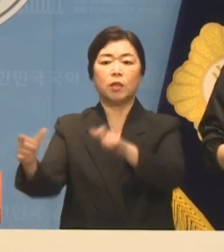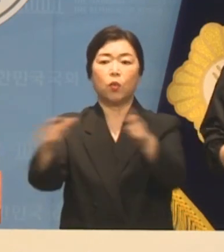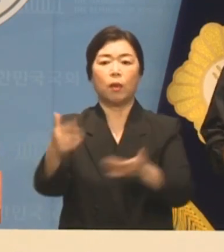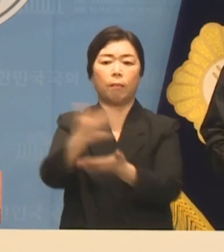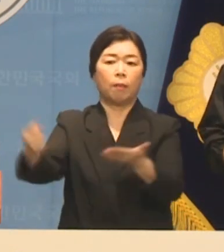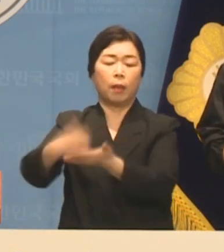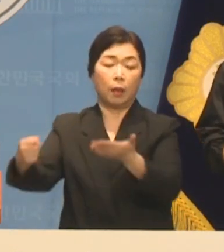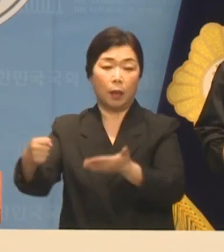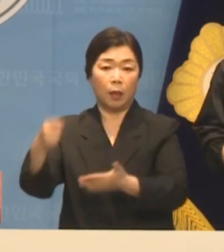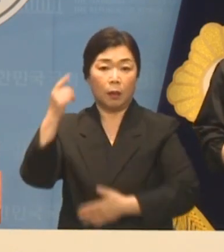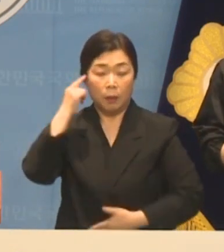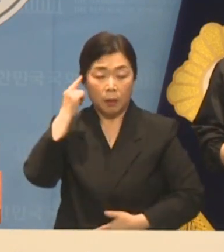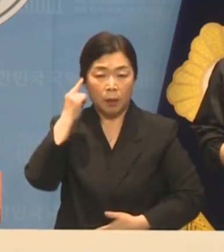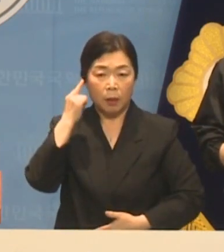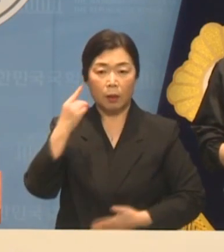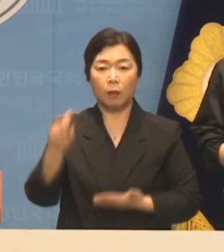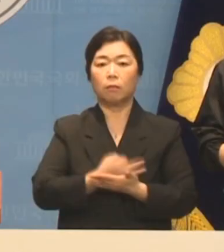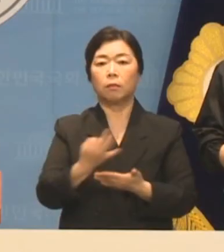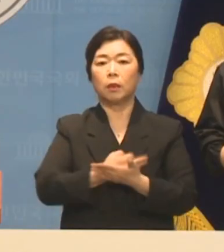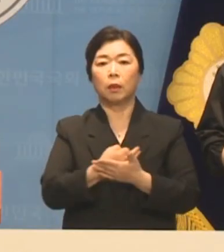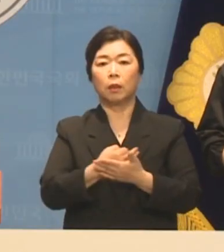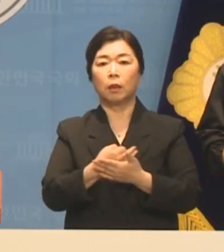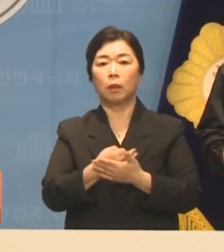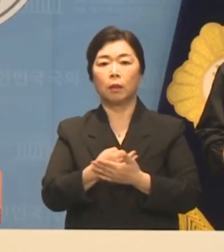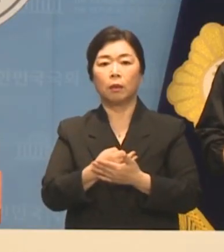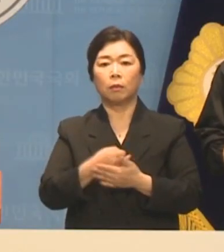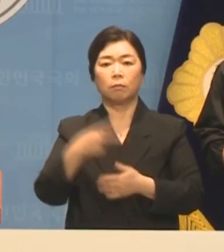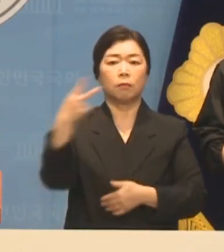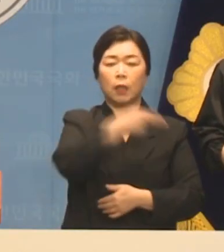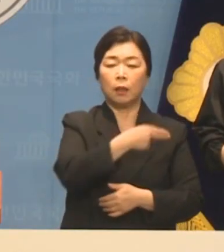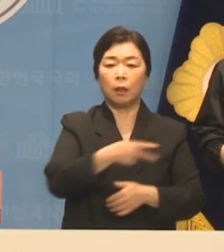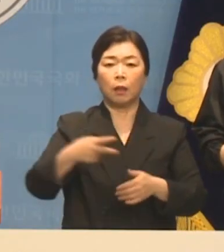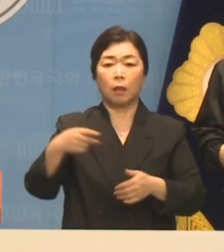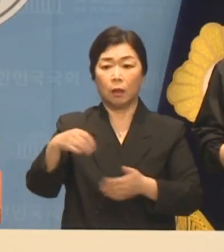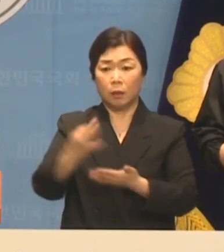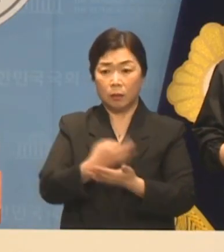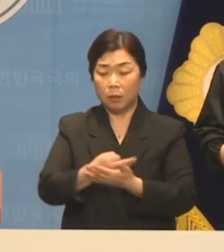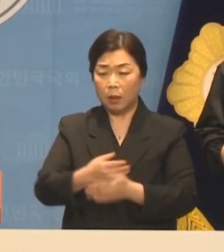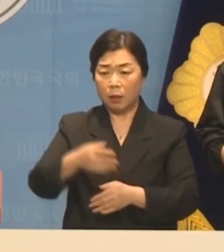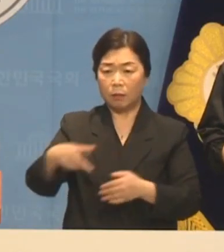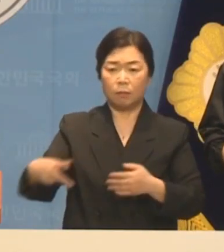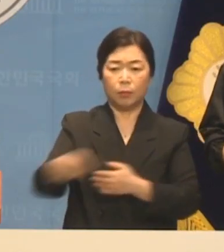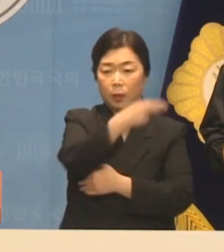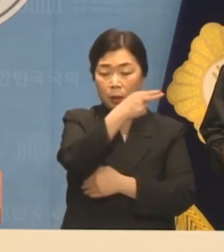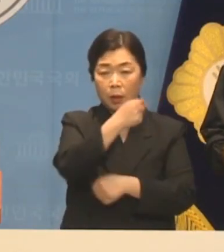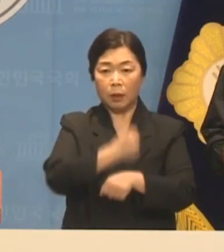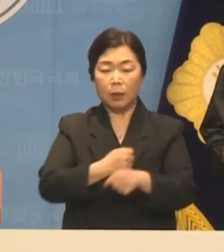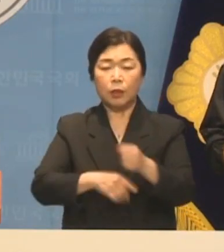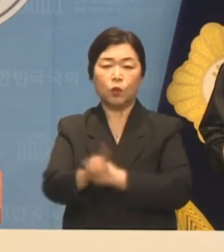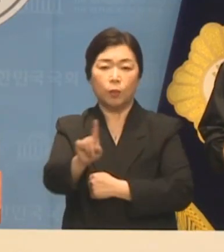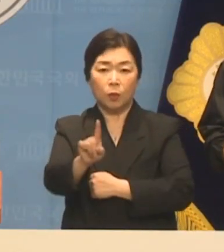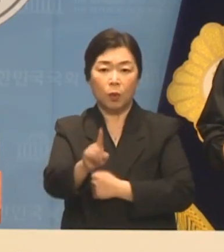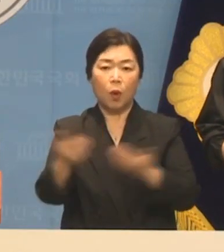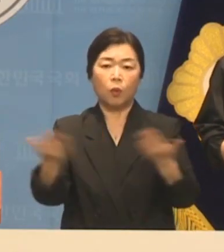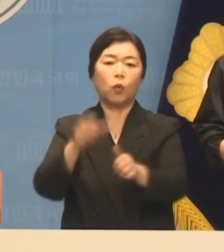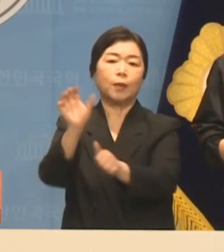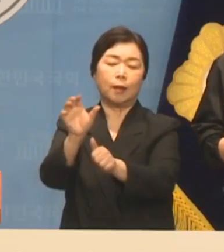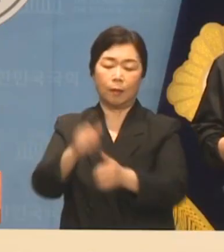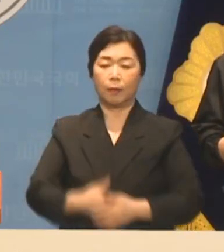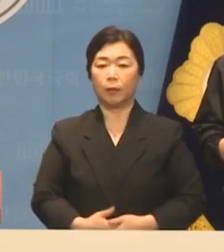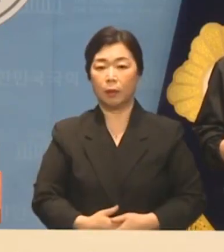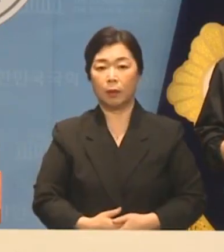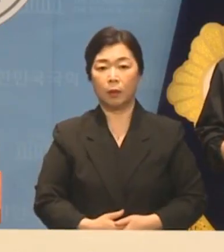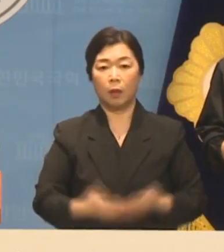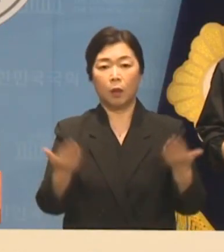생계를 위협하는 이 조치는 쿠팡이 노동자들을 통제하고 길들이려는 수단일 뿐입니다. 노동조합을,